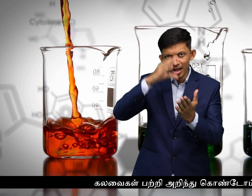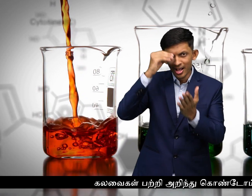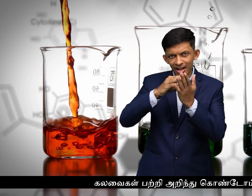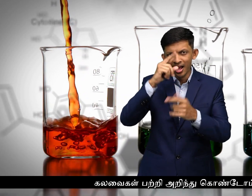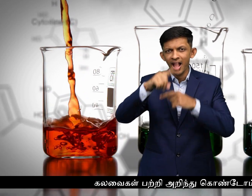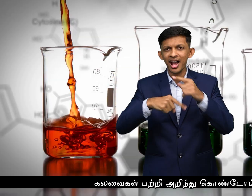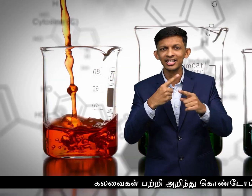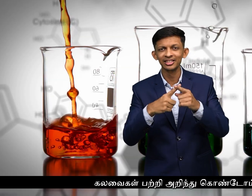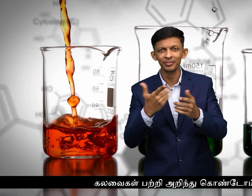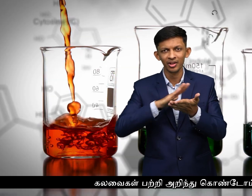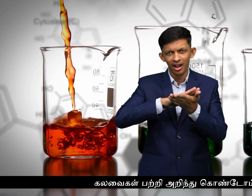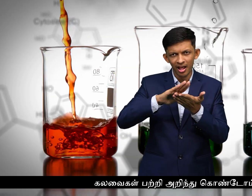கலவைகள் பற்றி அறிந்து கொண்டோம்.